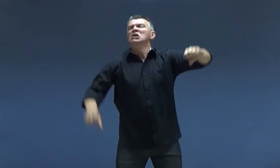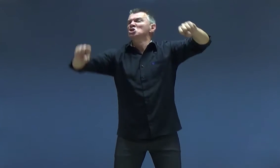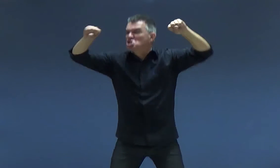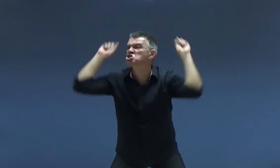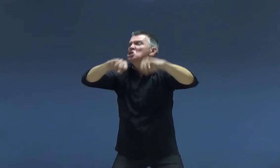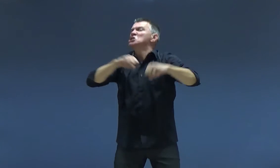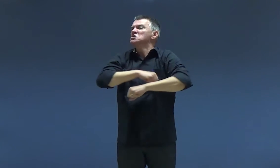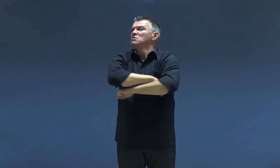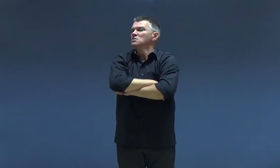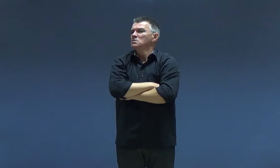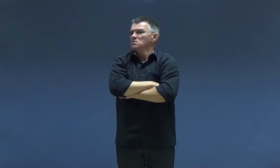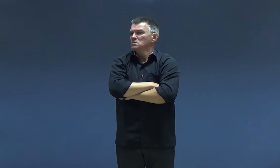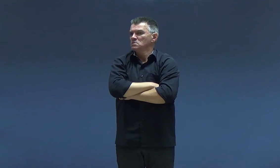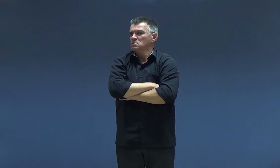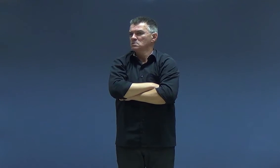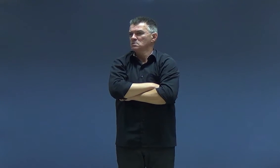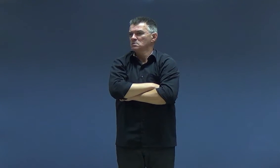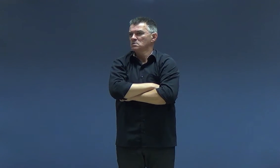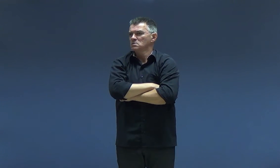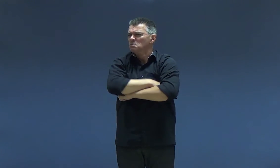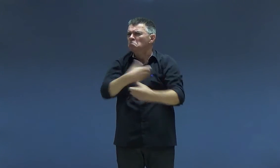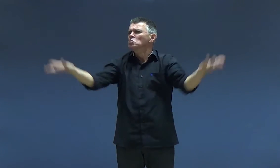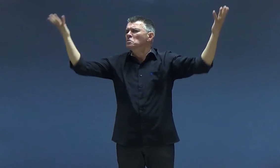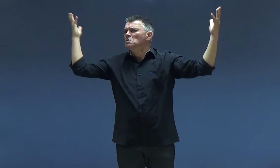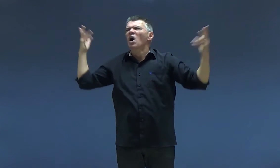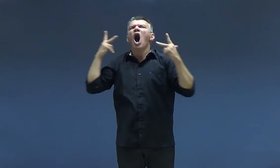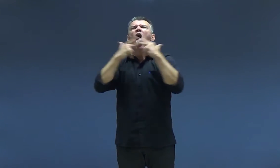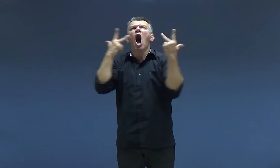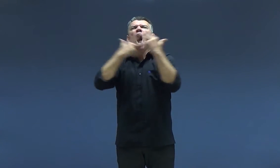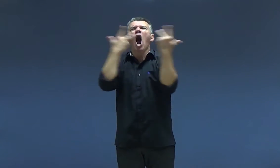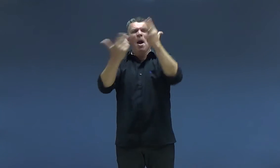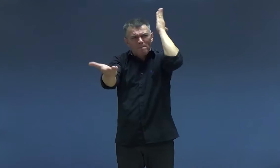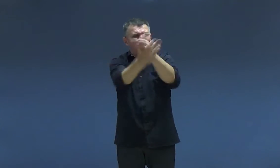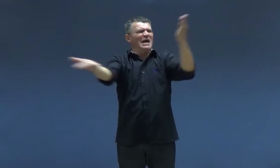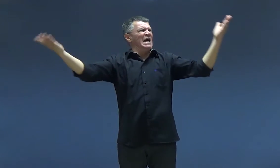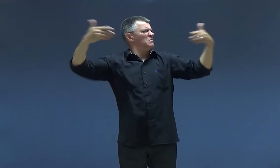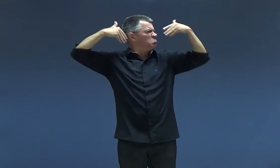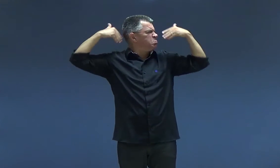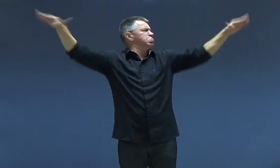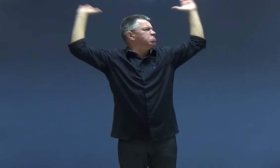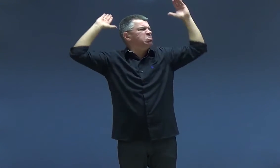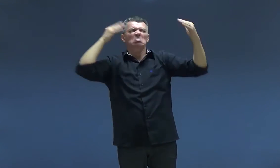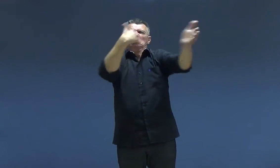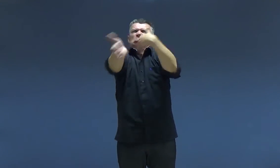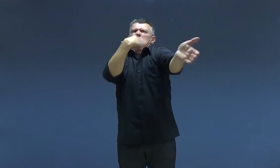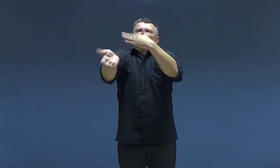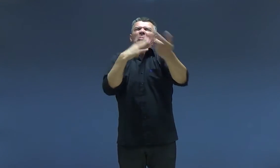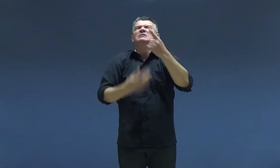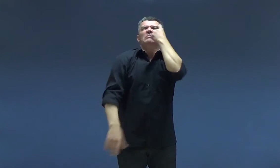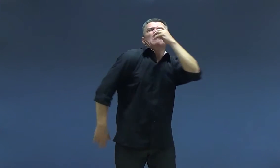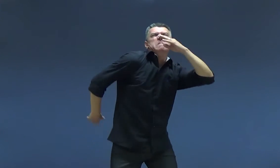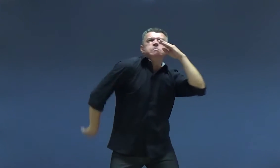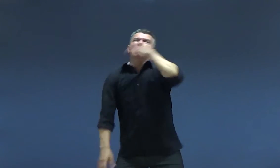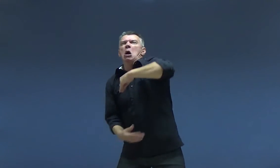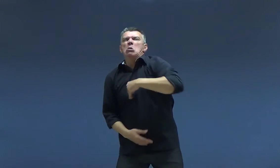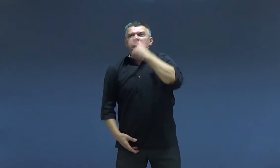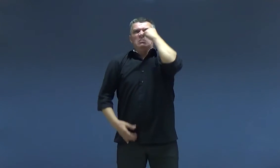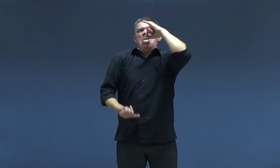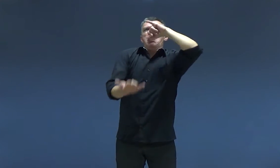surdo, mas você é inteligente. Você sabe sim. Então vai, para de fofoca. Né? Ah, porque